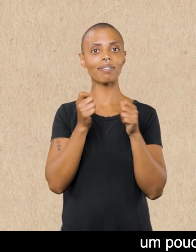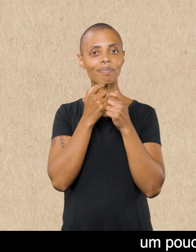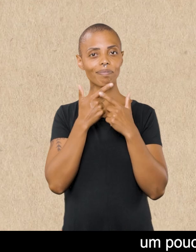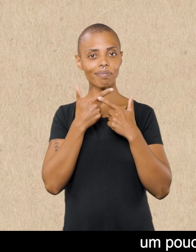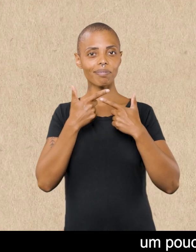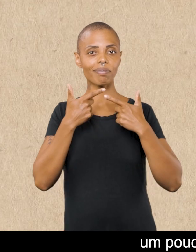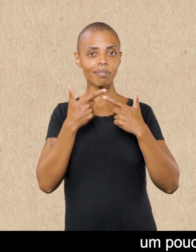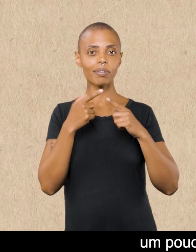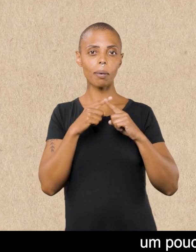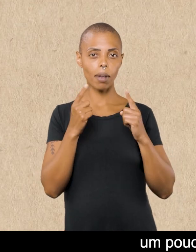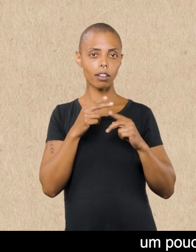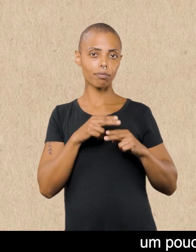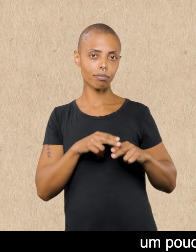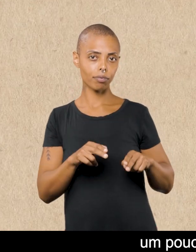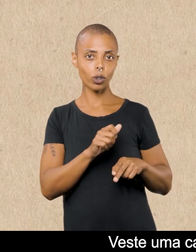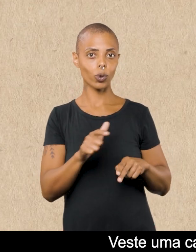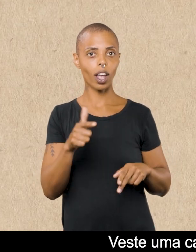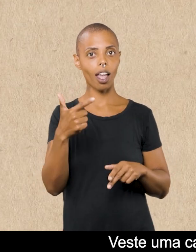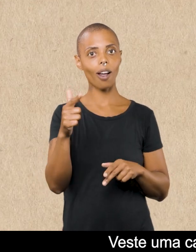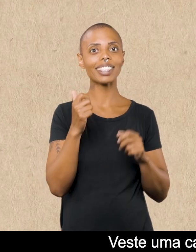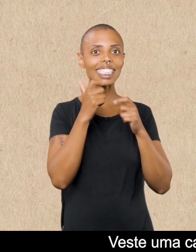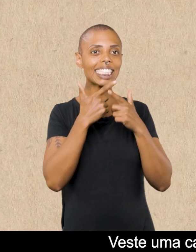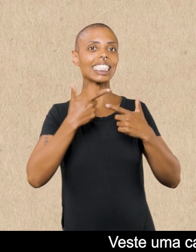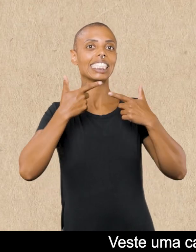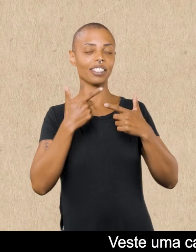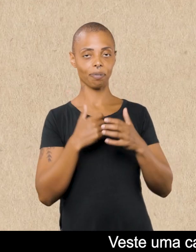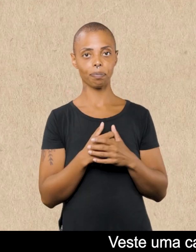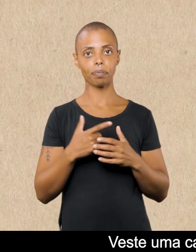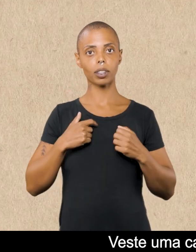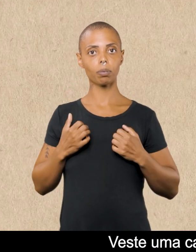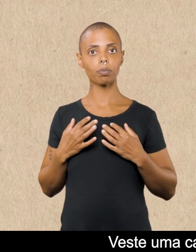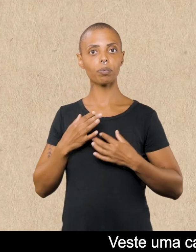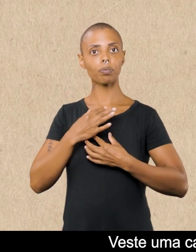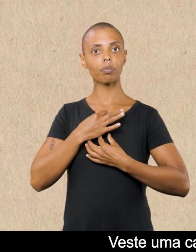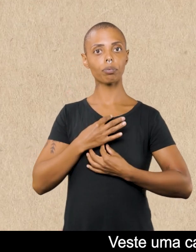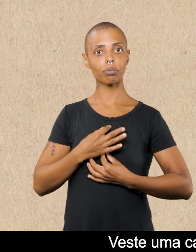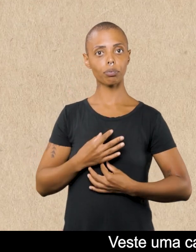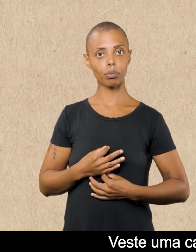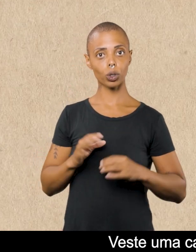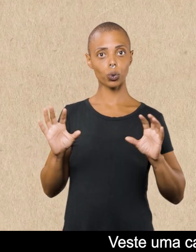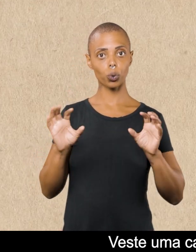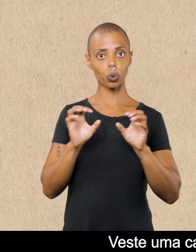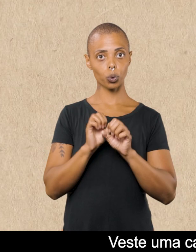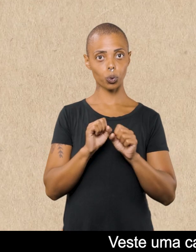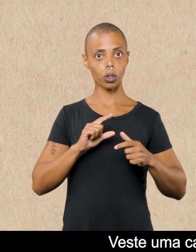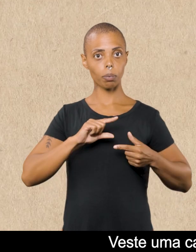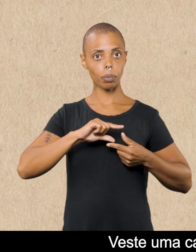encaracolados e volumosos. Também sorri, um pouco mais discretamente que a mulher mais nova.